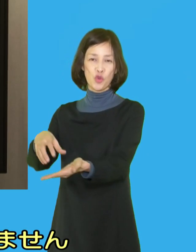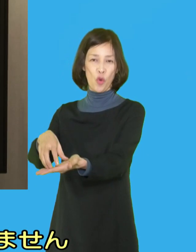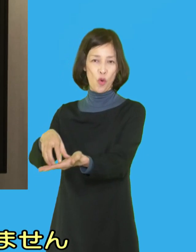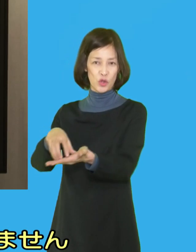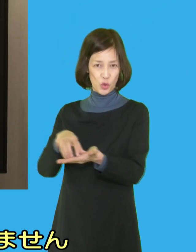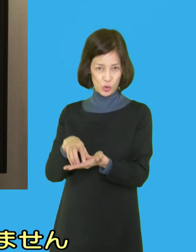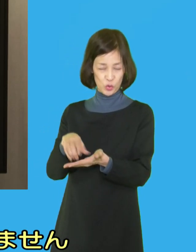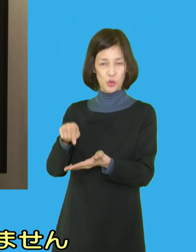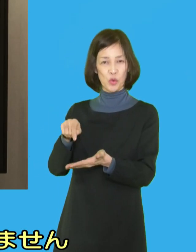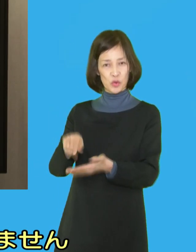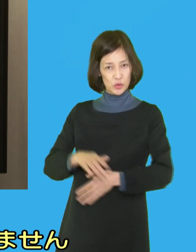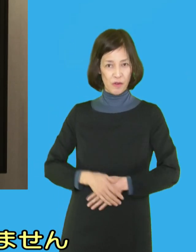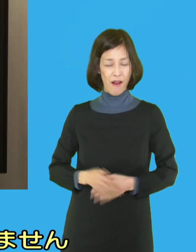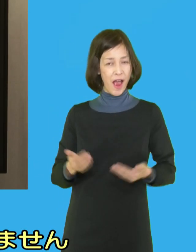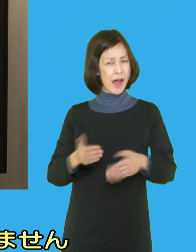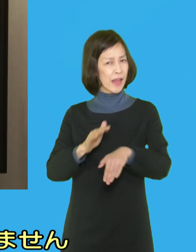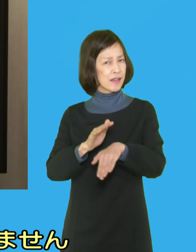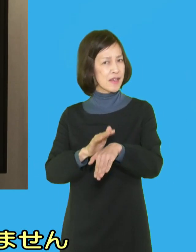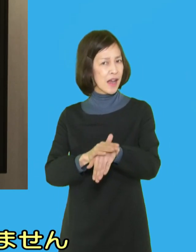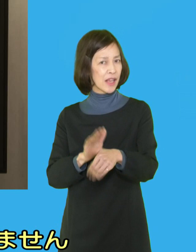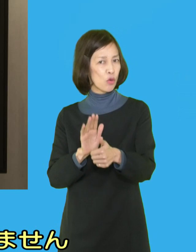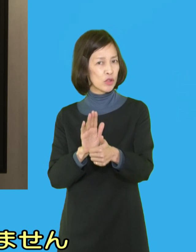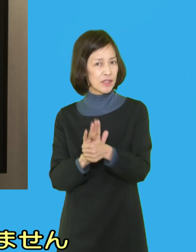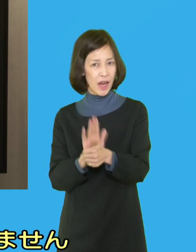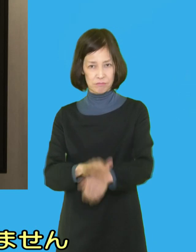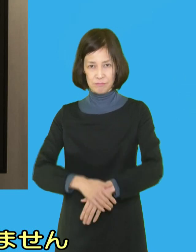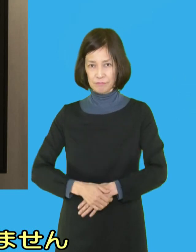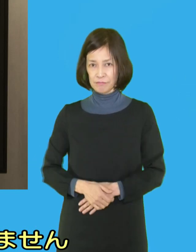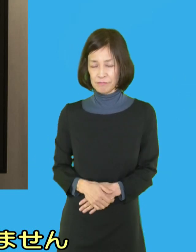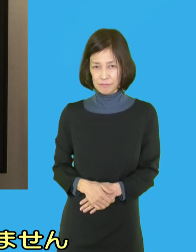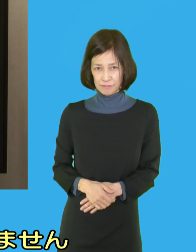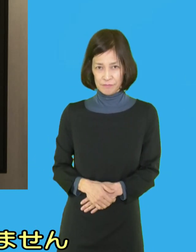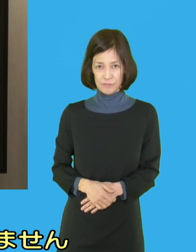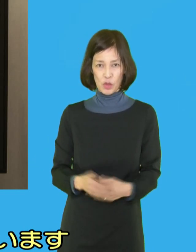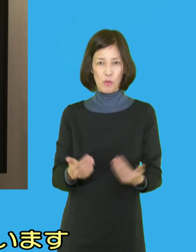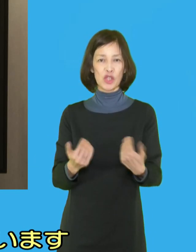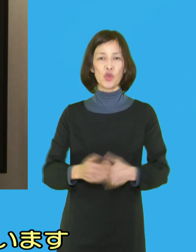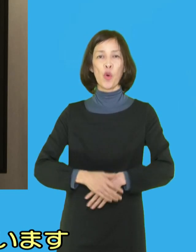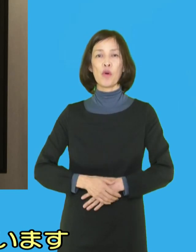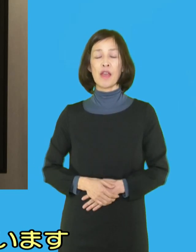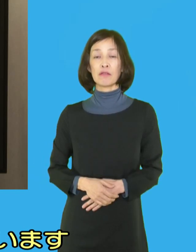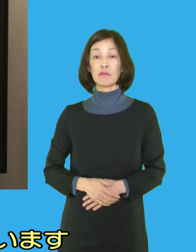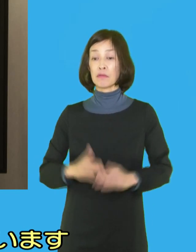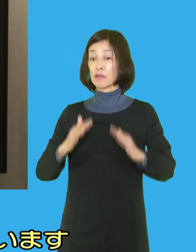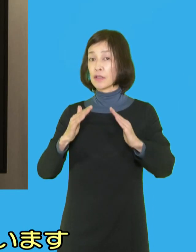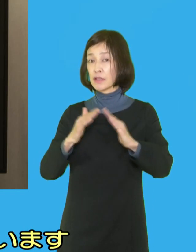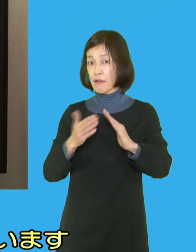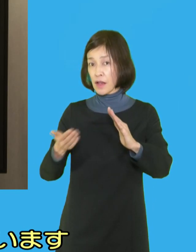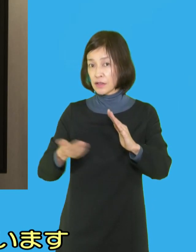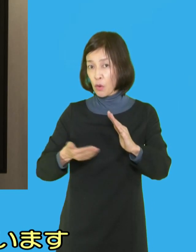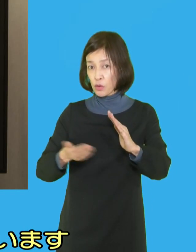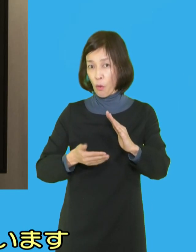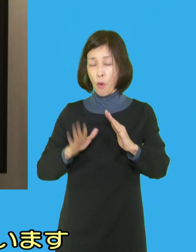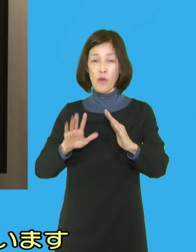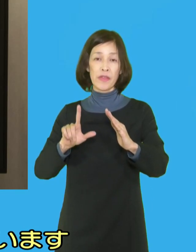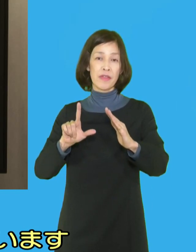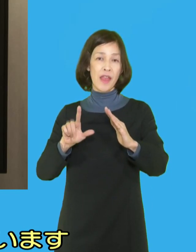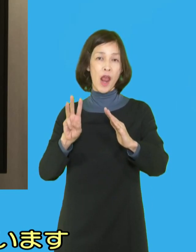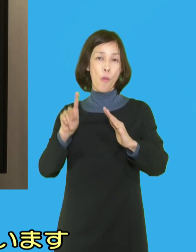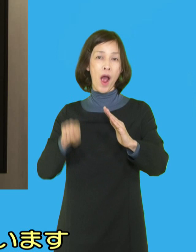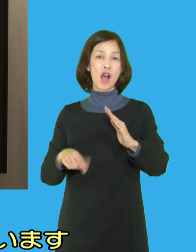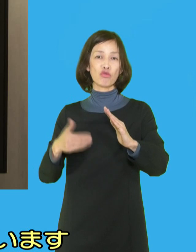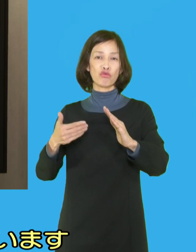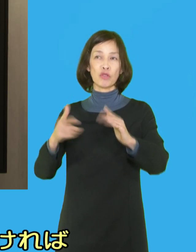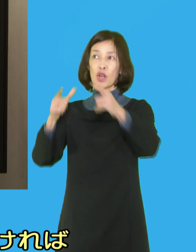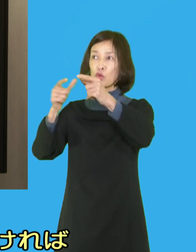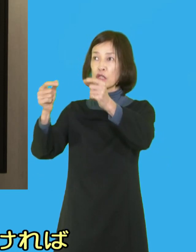には、働き方の支援というものも欠かせません。在宅勤務、テレワークと、これは国でも推奨